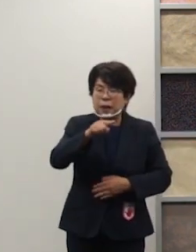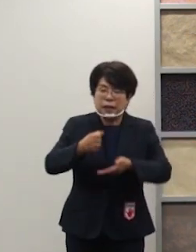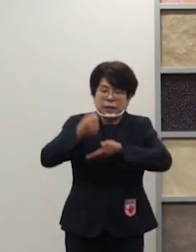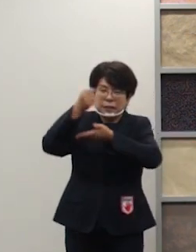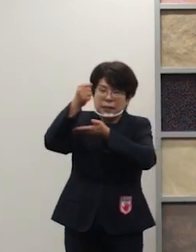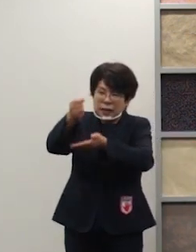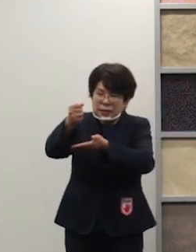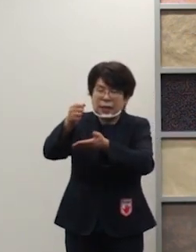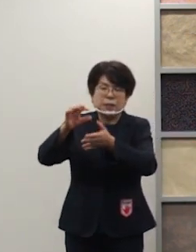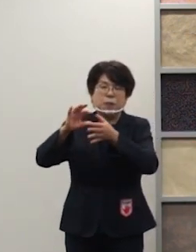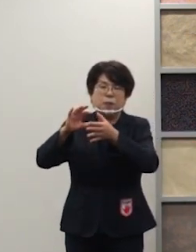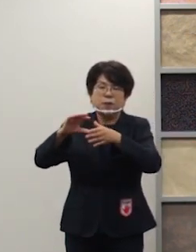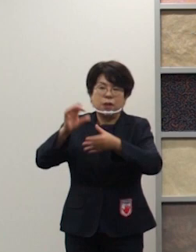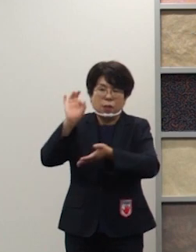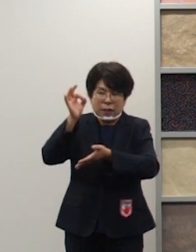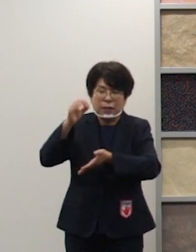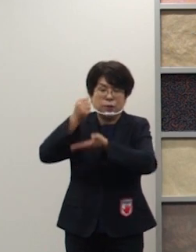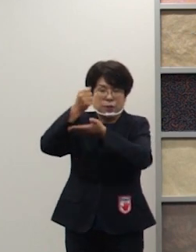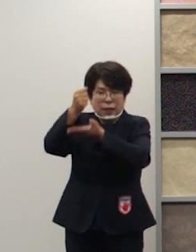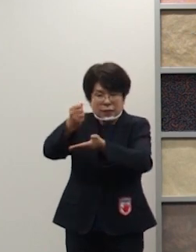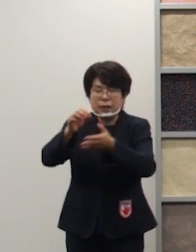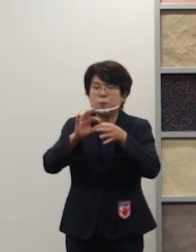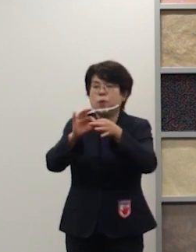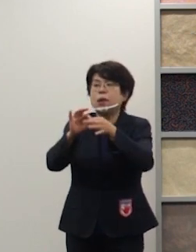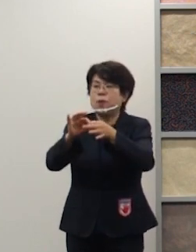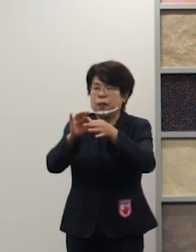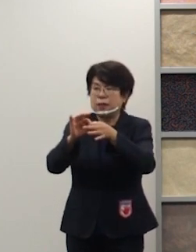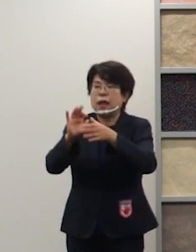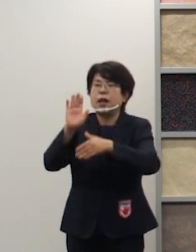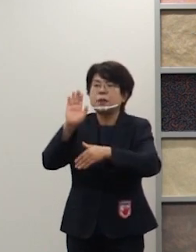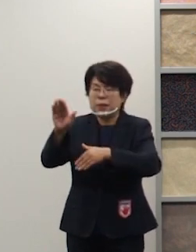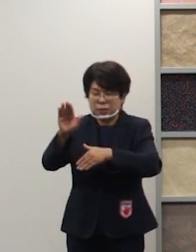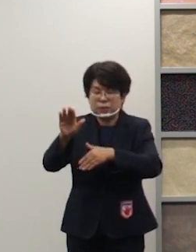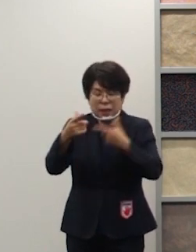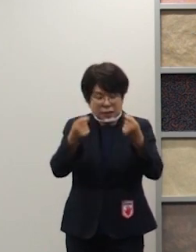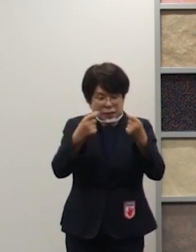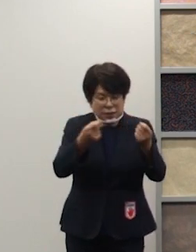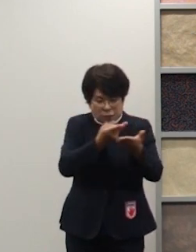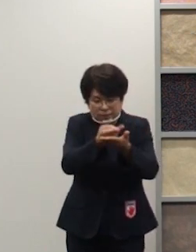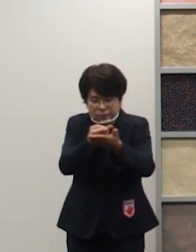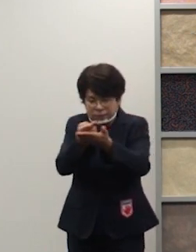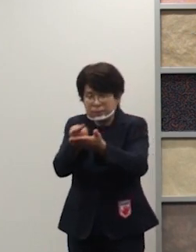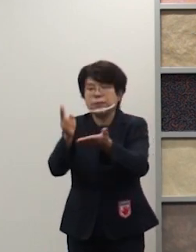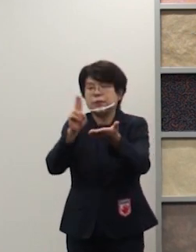くるものですから、後追いの形できちんと指定をしてまいりたいというふうに考えております。以上です。